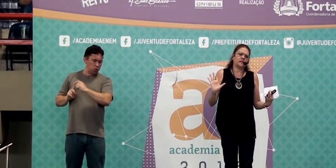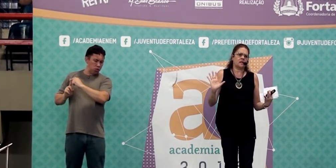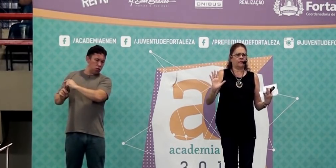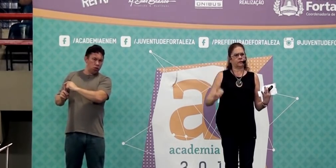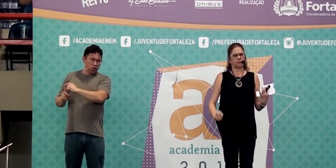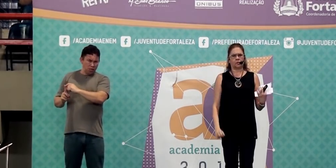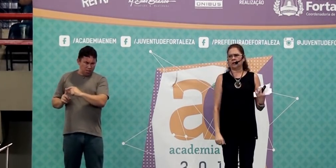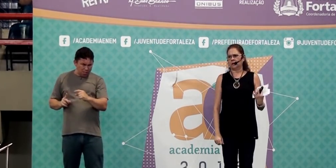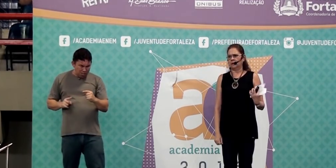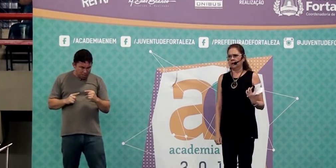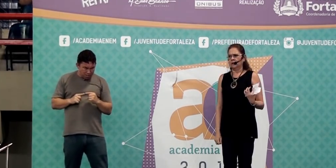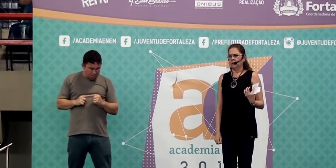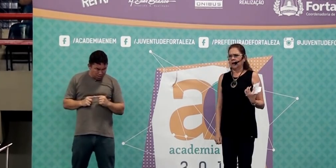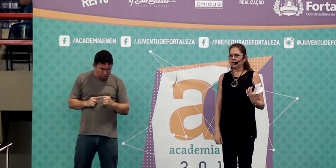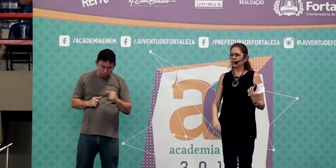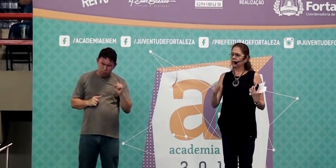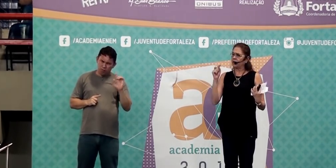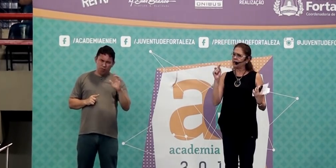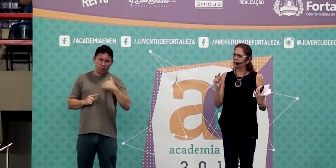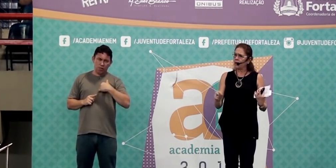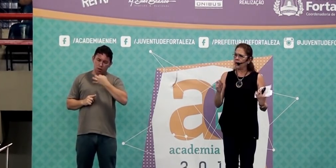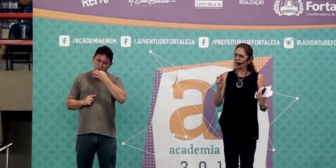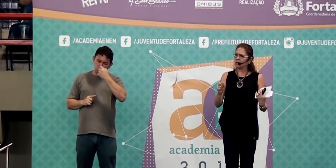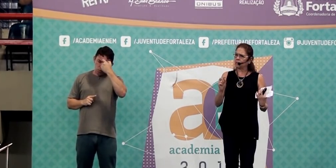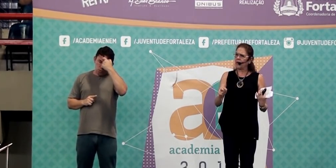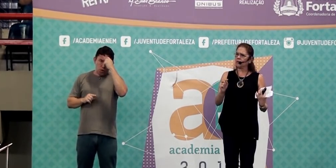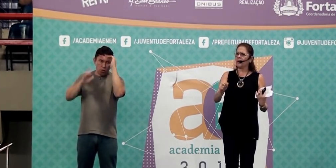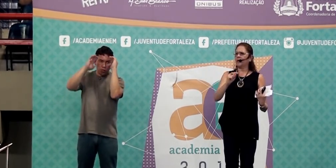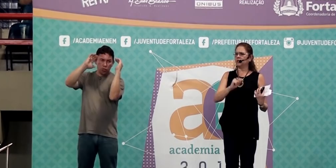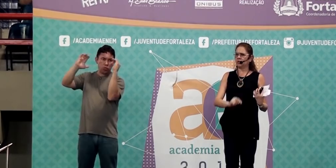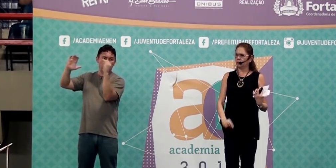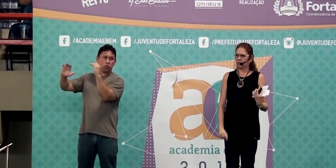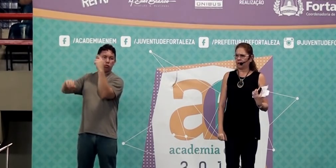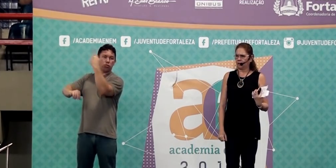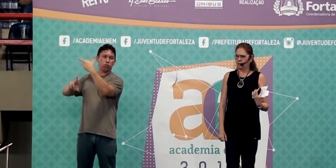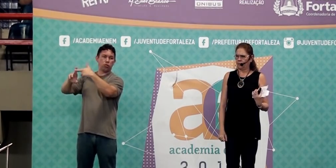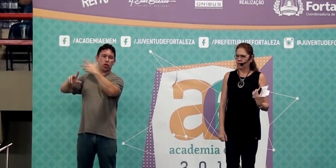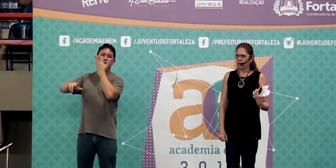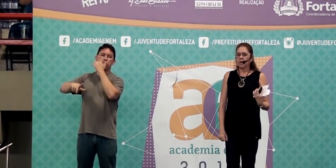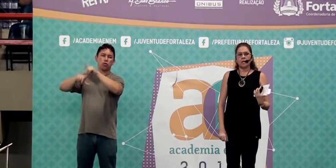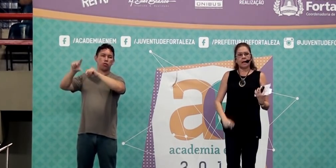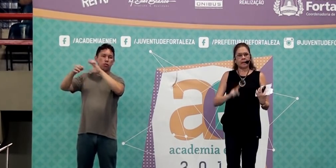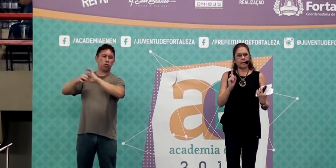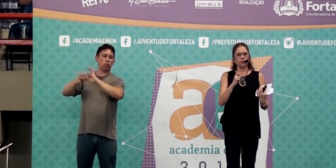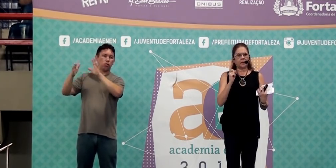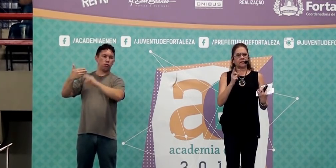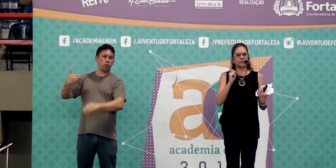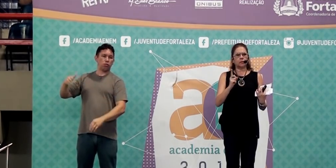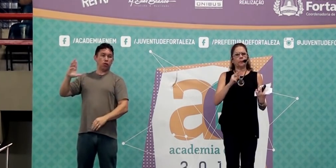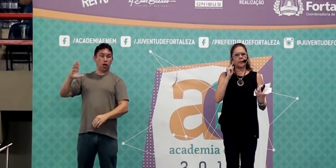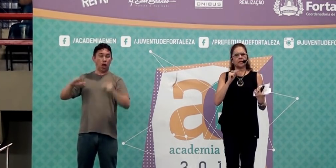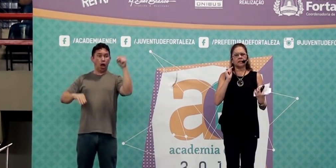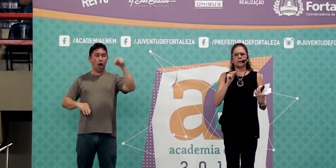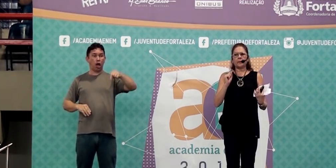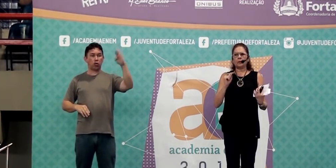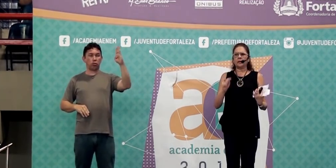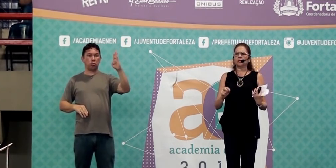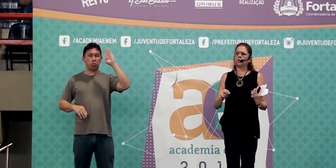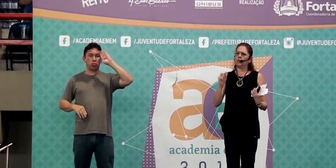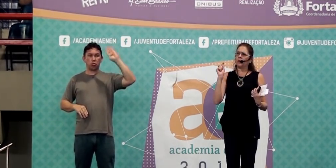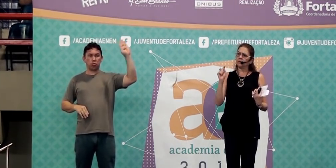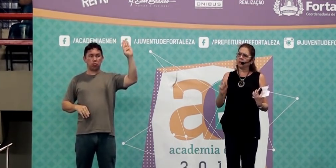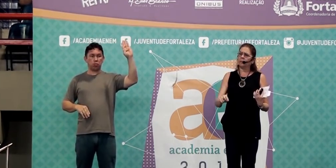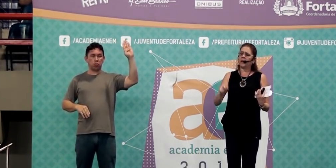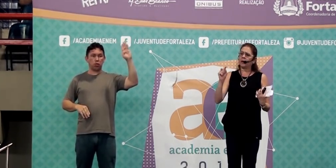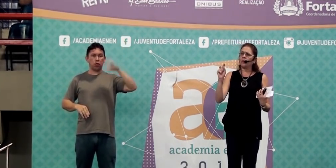Não é assim que funciona. A gente tem que ter o respeito à religião de cada um. E aqui no Brasil,